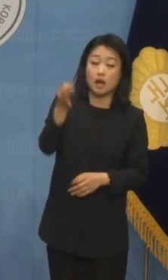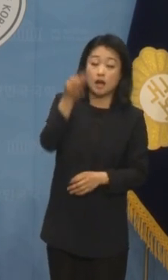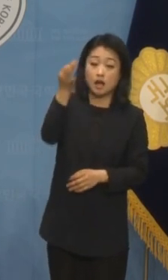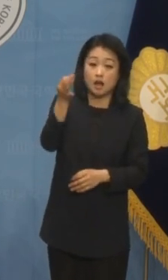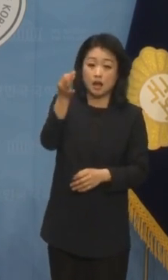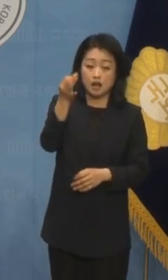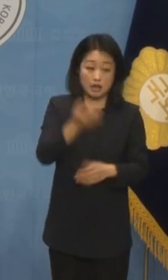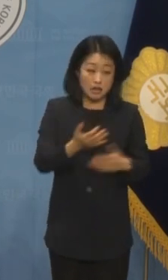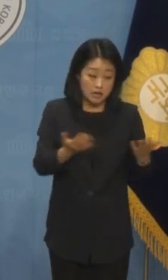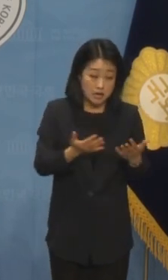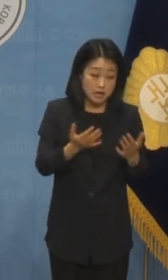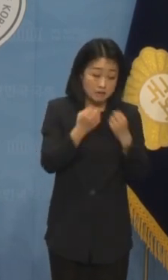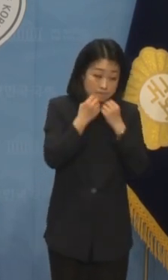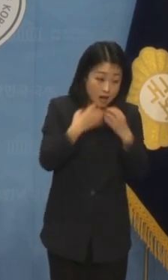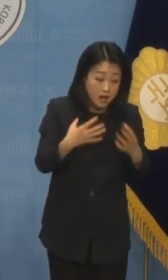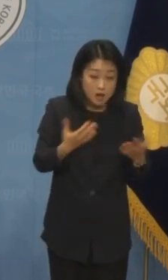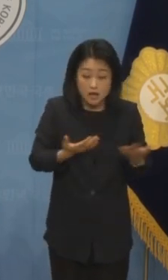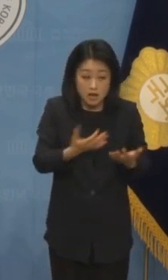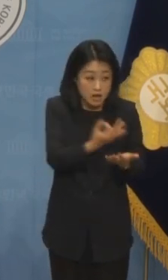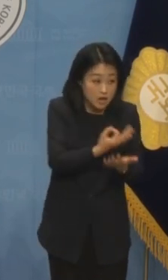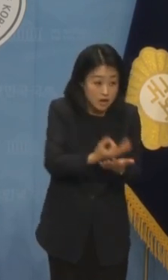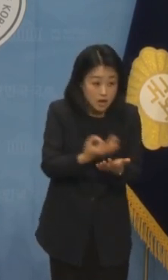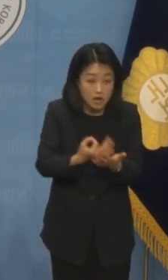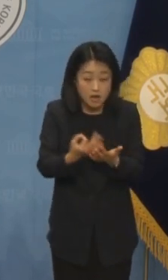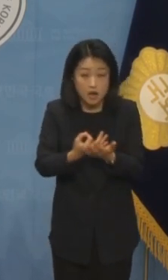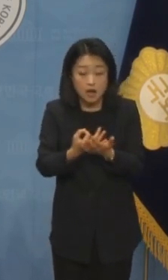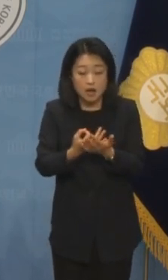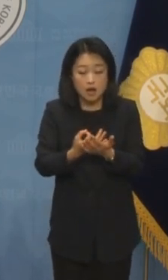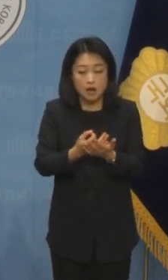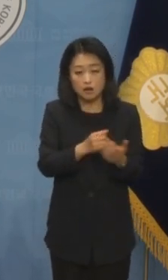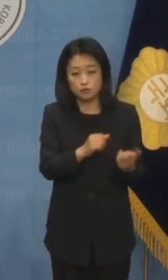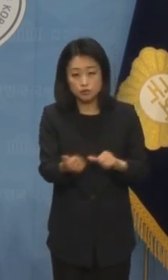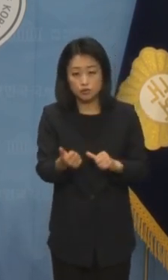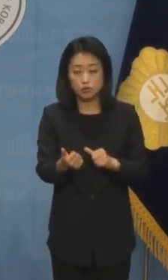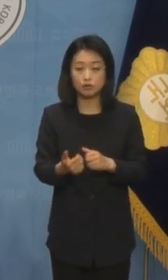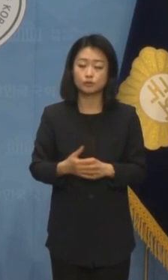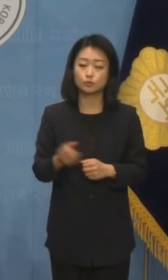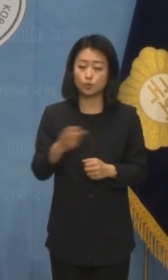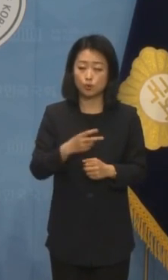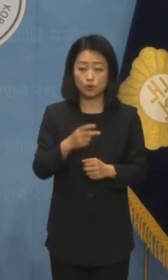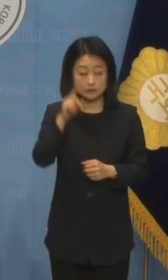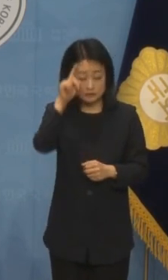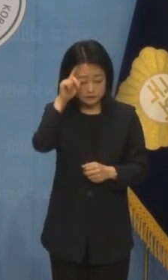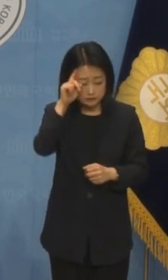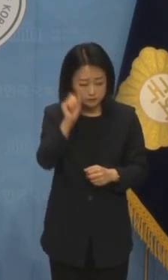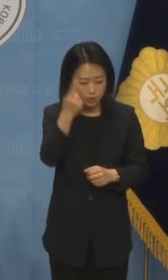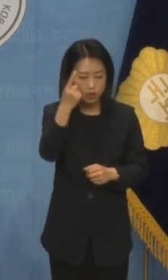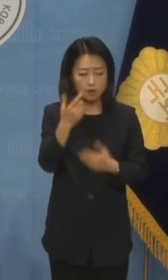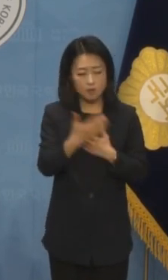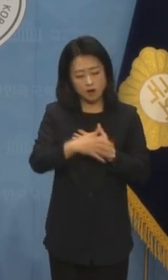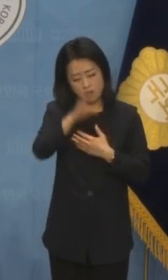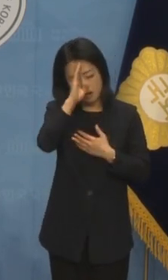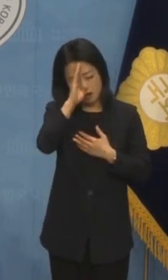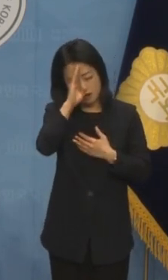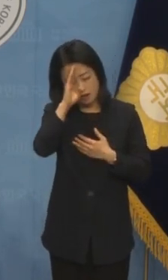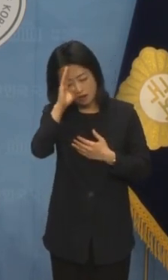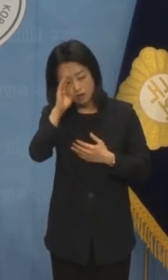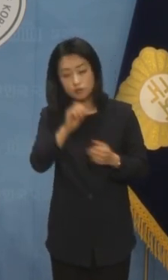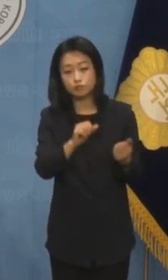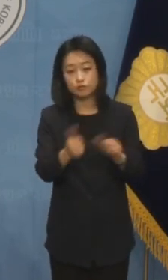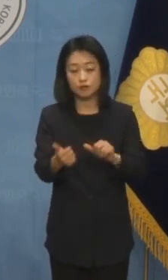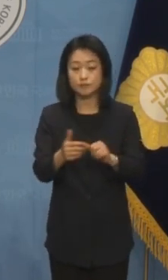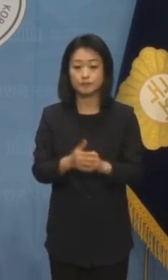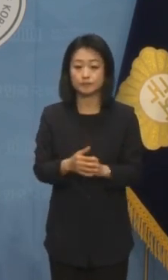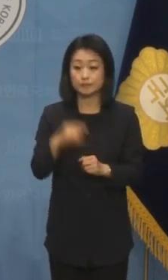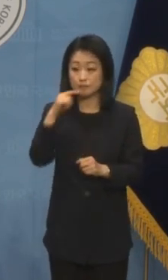뛰며 살아가다가 과로해서, 누구는 스트레스로 건강이 악화돼서 세상을 떠났습니다. 살아보자니